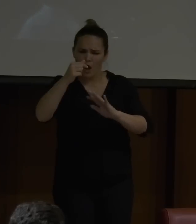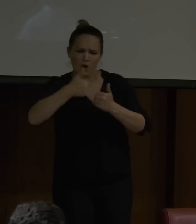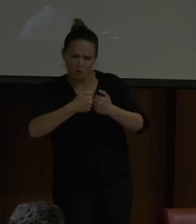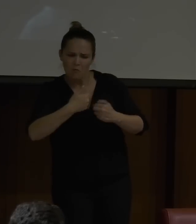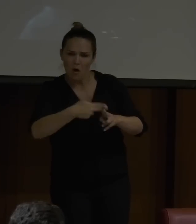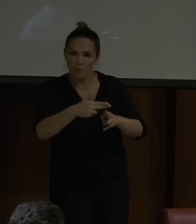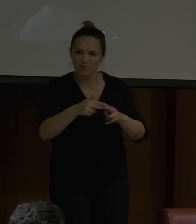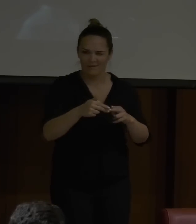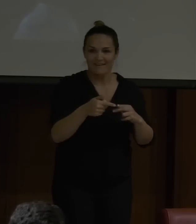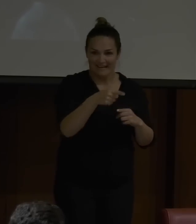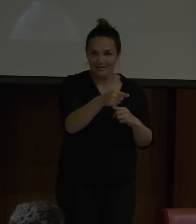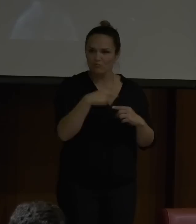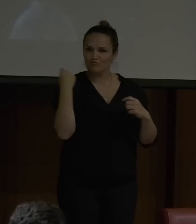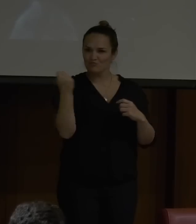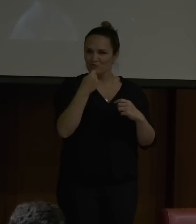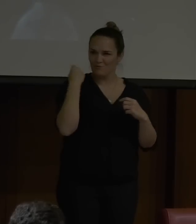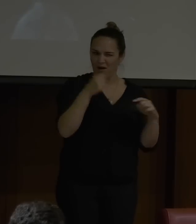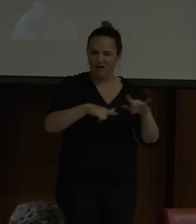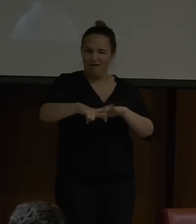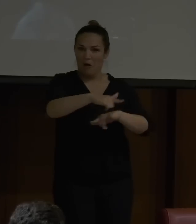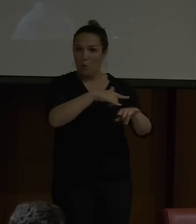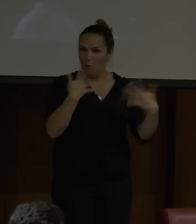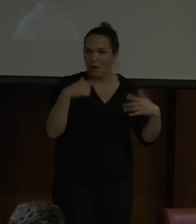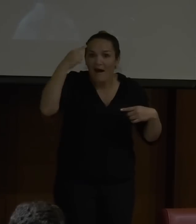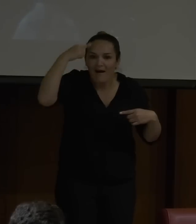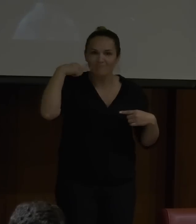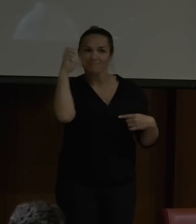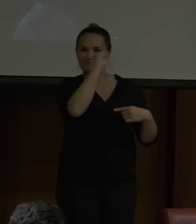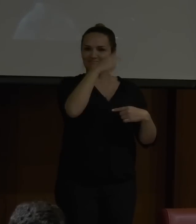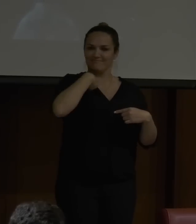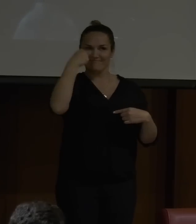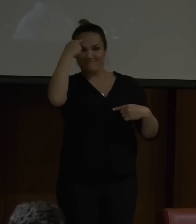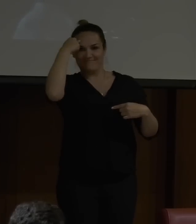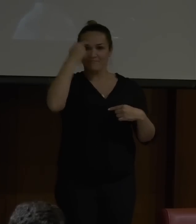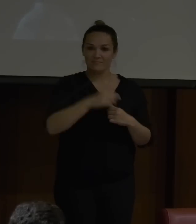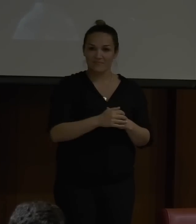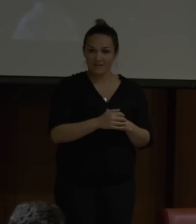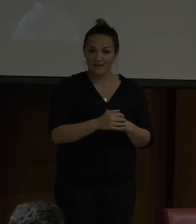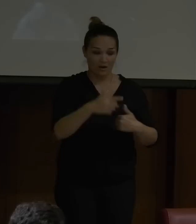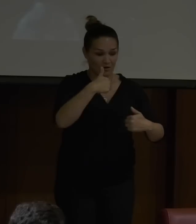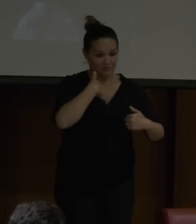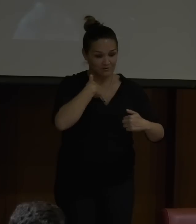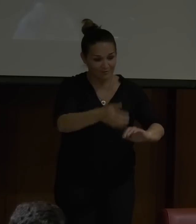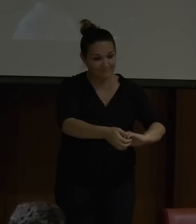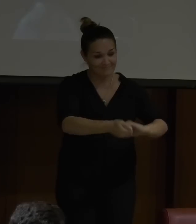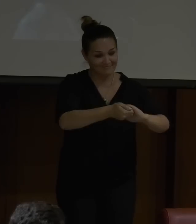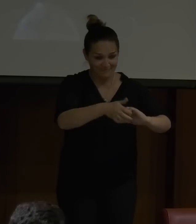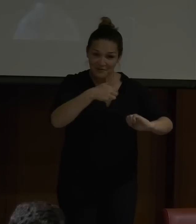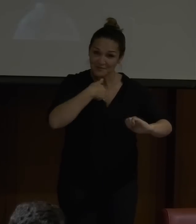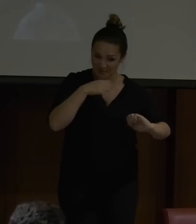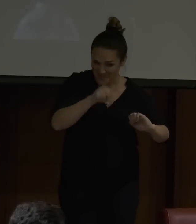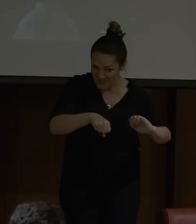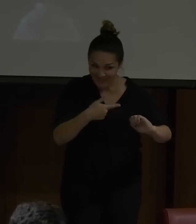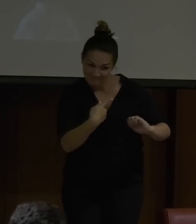diálogo, más o menos como imaginando cómo fue la situación. Leandro dice, veo en tu mano que tienes un pretendiente. Ay, Leandro, ¿cómo vaya